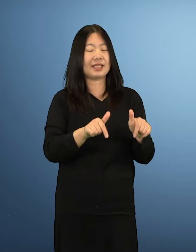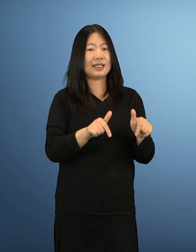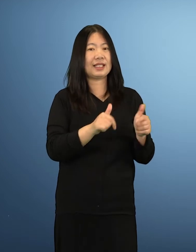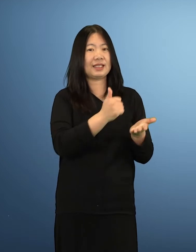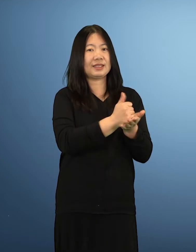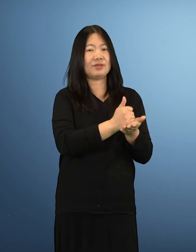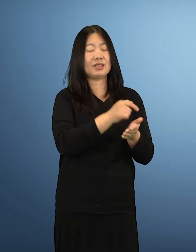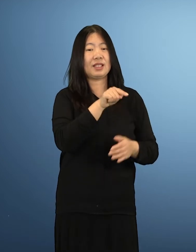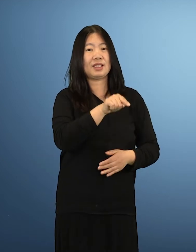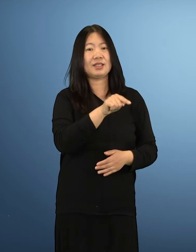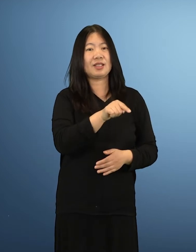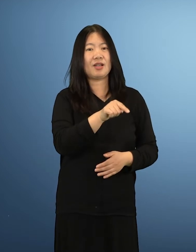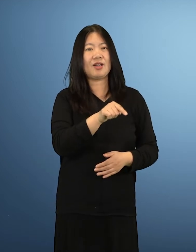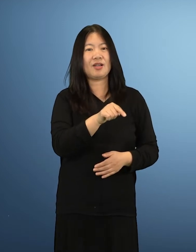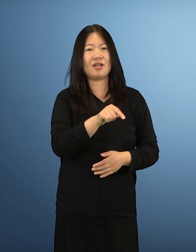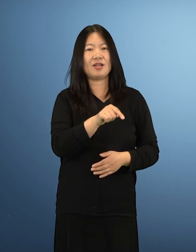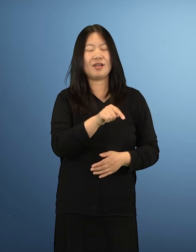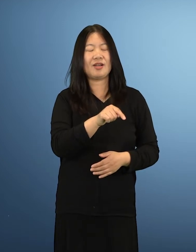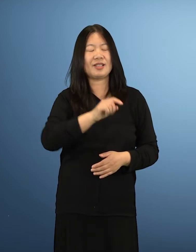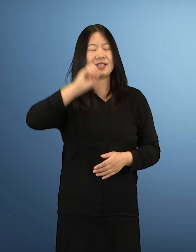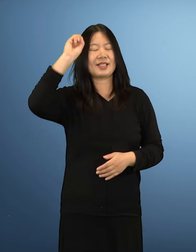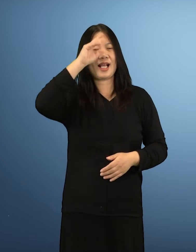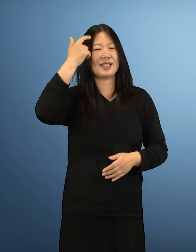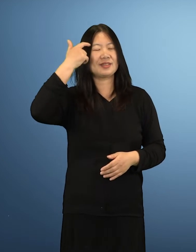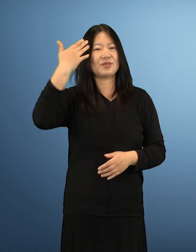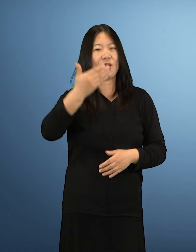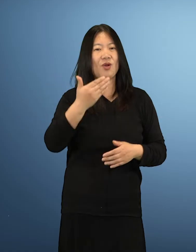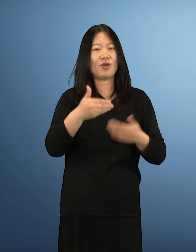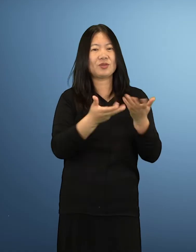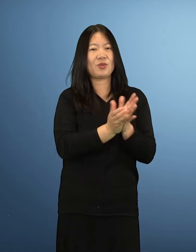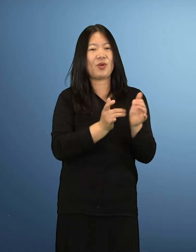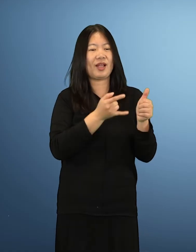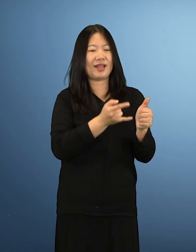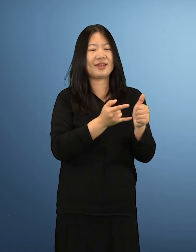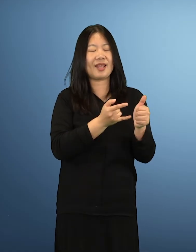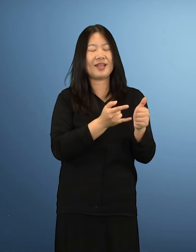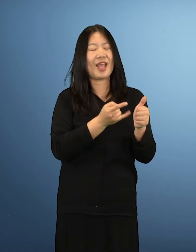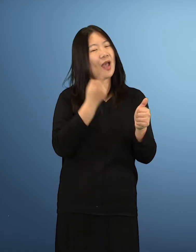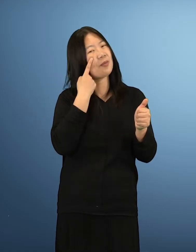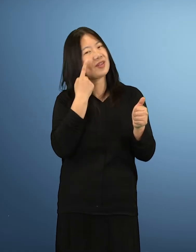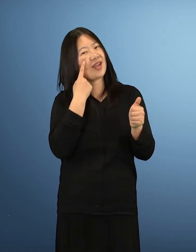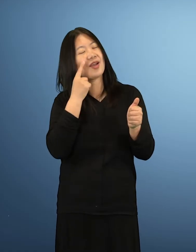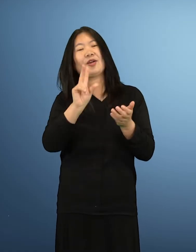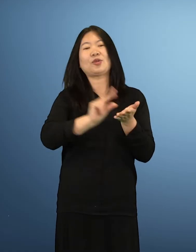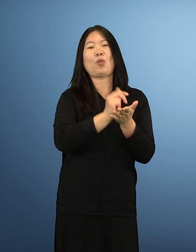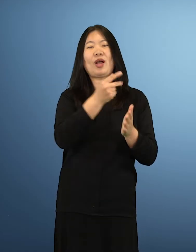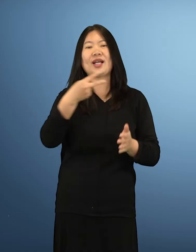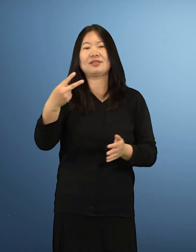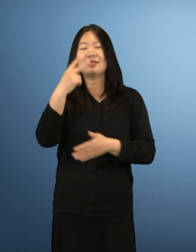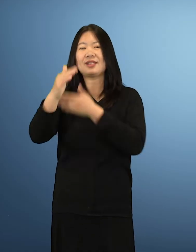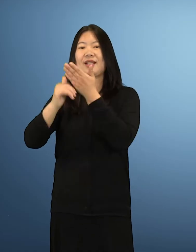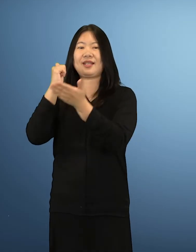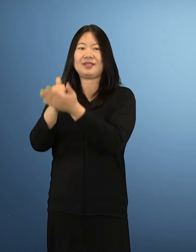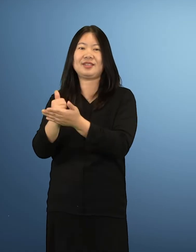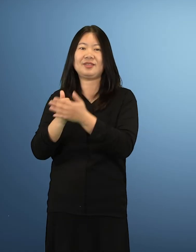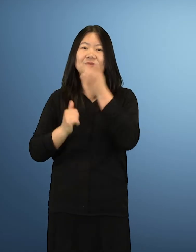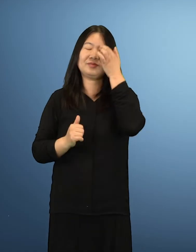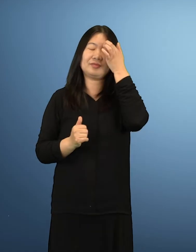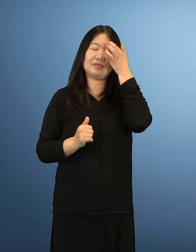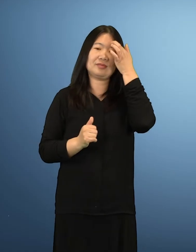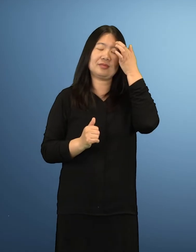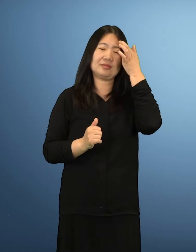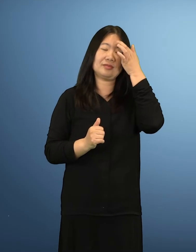간사님들 요거 돌발 퀴즈 우리 조원들에게 내면 좋을 것 같아요. 여호와는 하나님이시다.